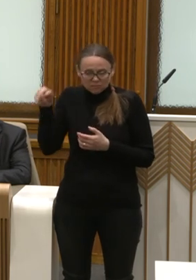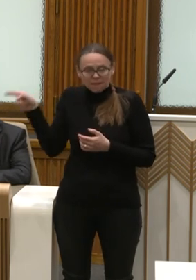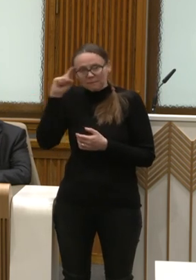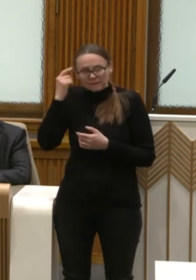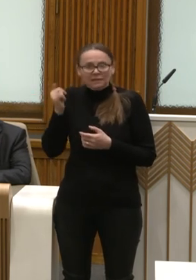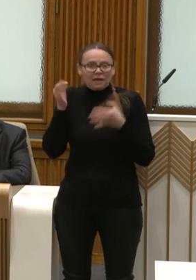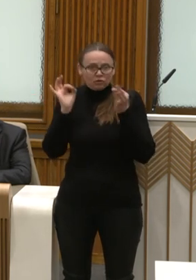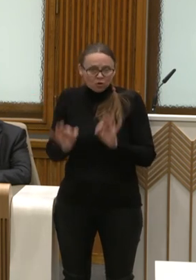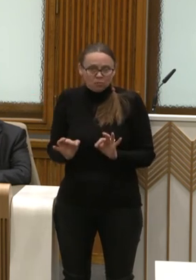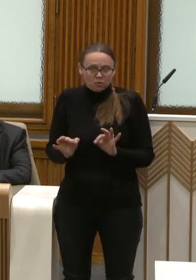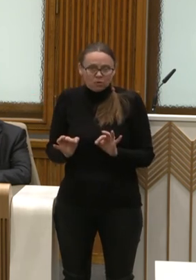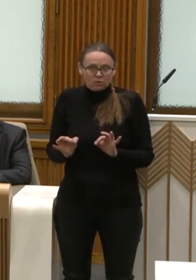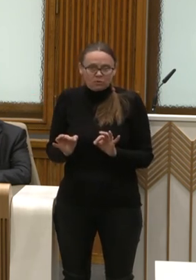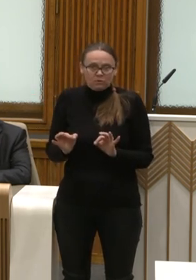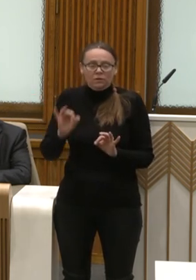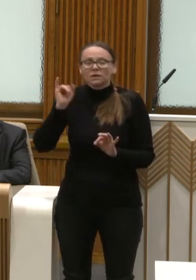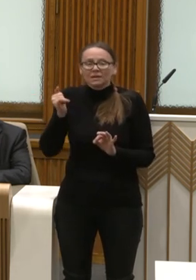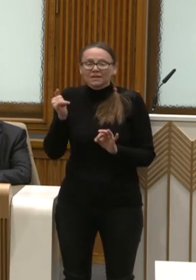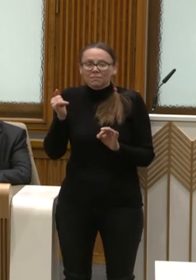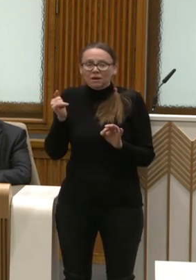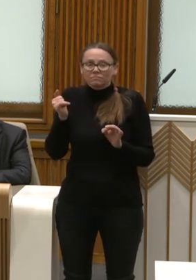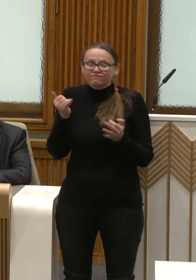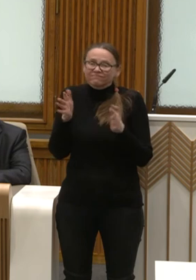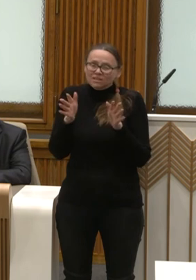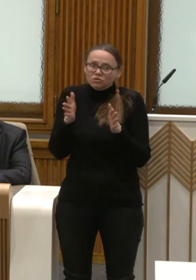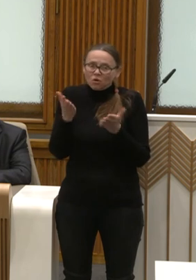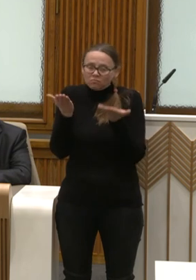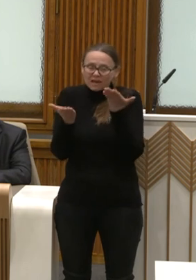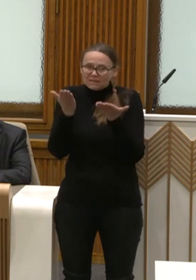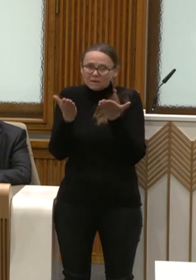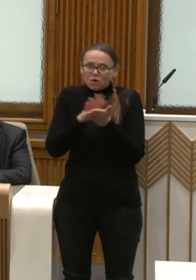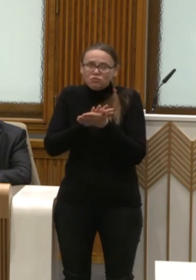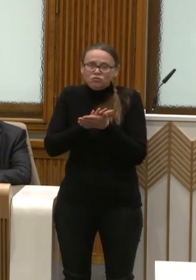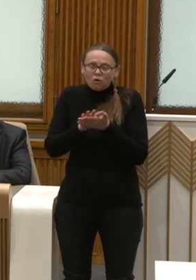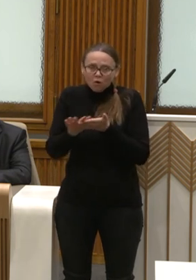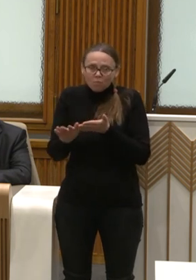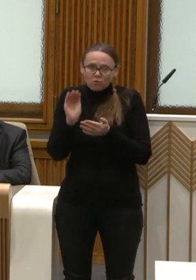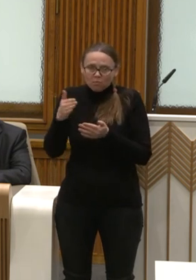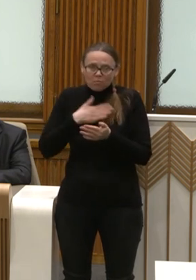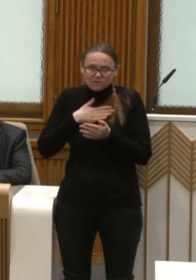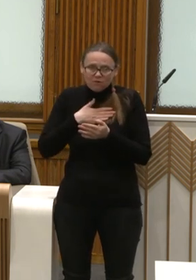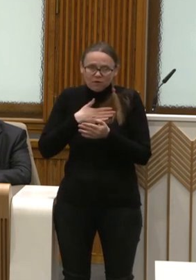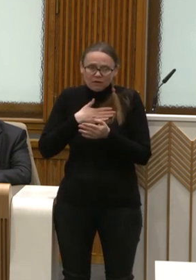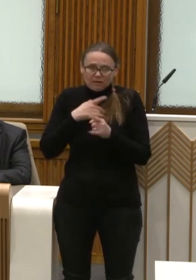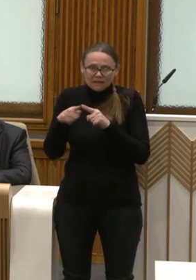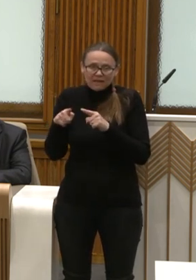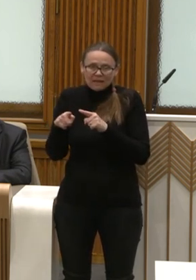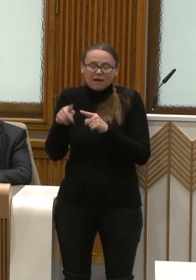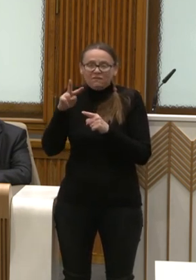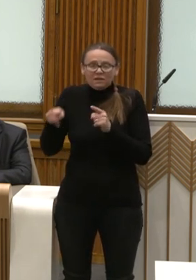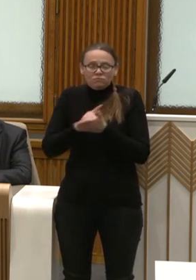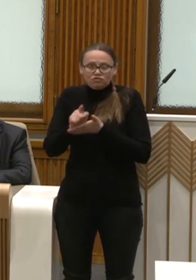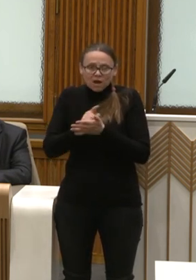dobro, je pa sorazmerno skromno po svojih virih. In mi moramo v tem času